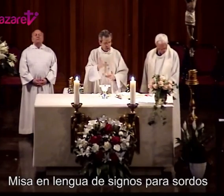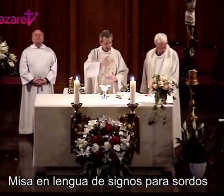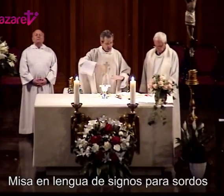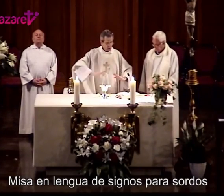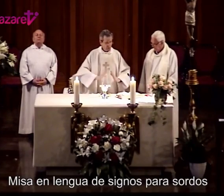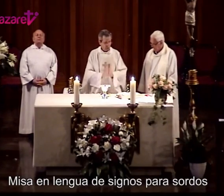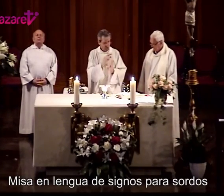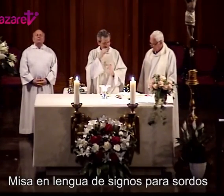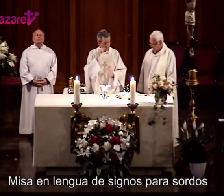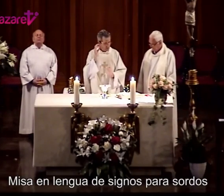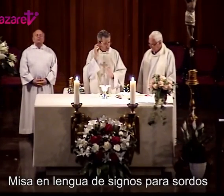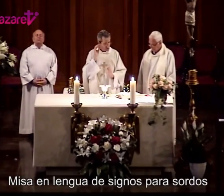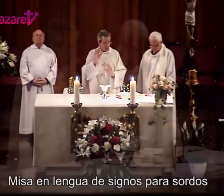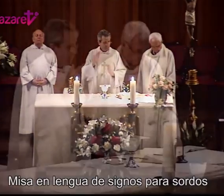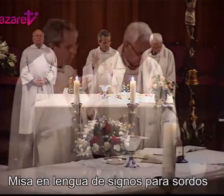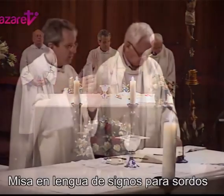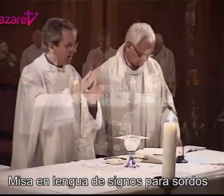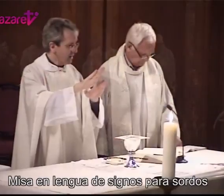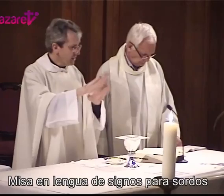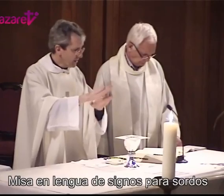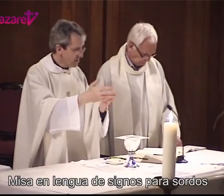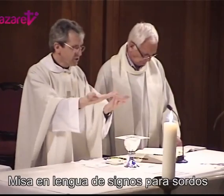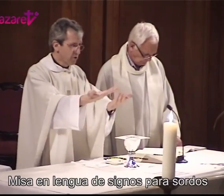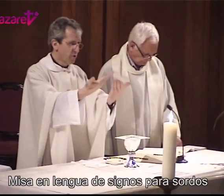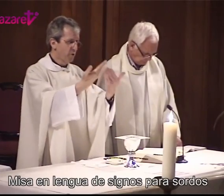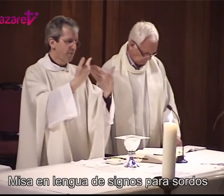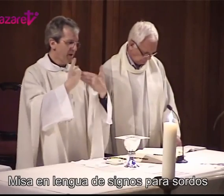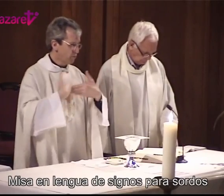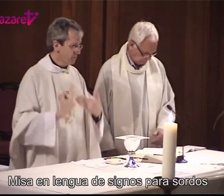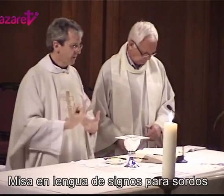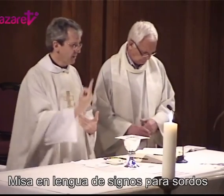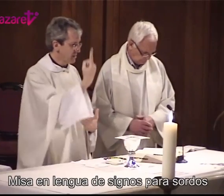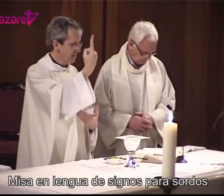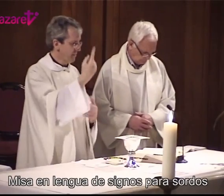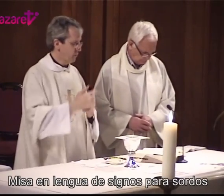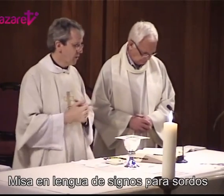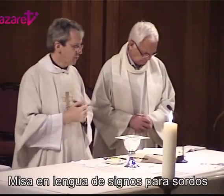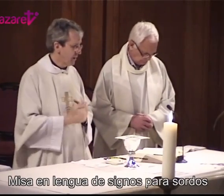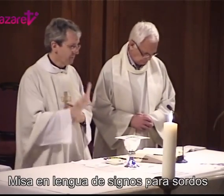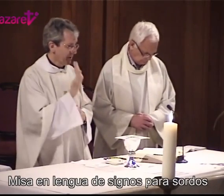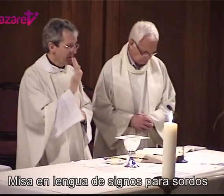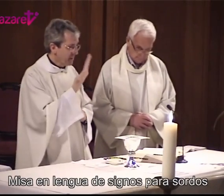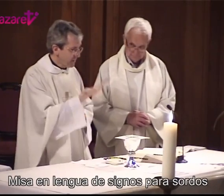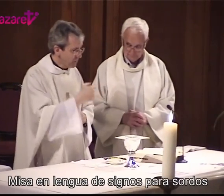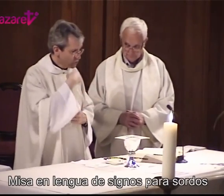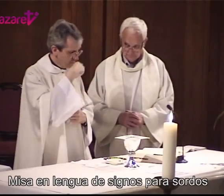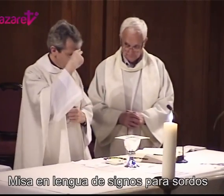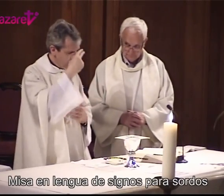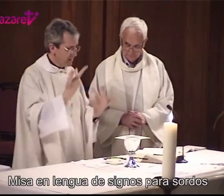y con todos los santos, por cuya intercesión confiamos obtener siempre tu ayuda. Te pedimos, Padre, que